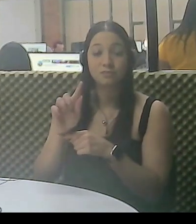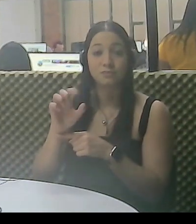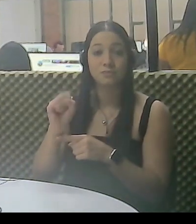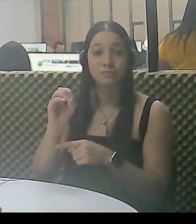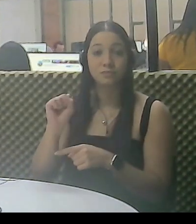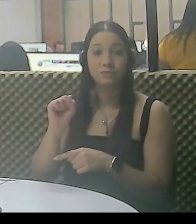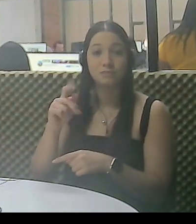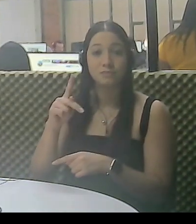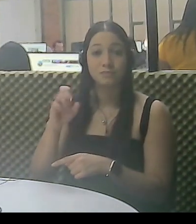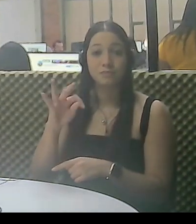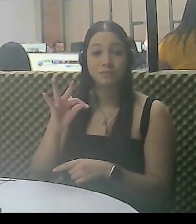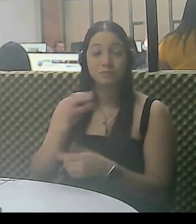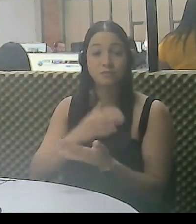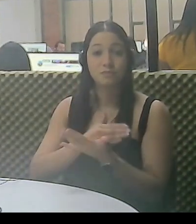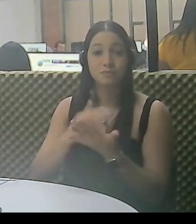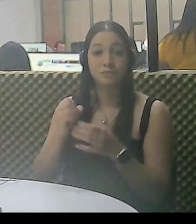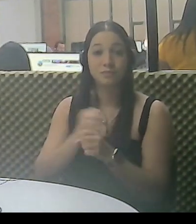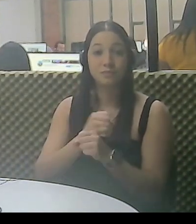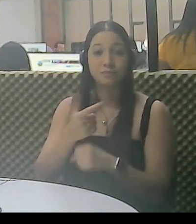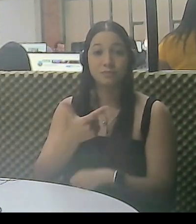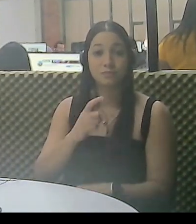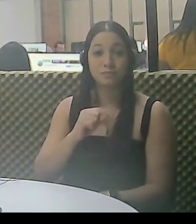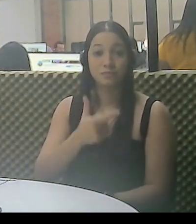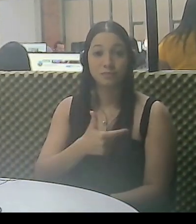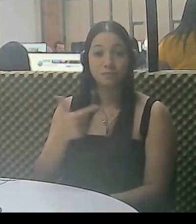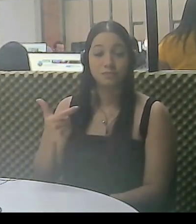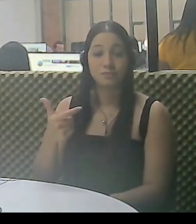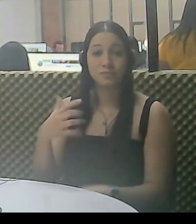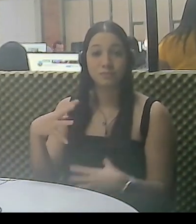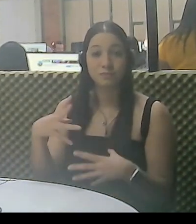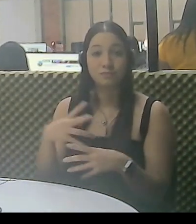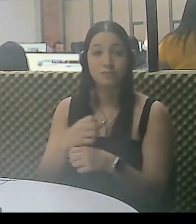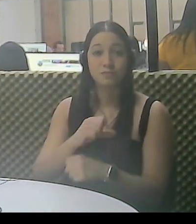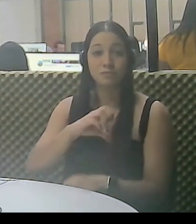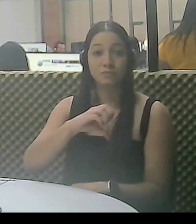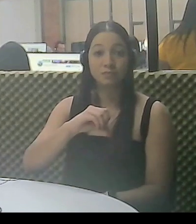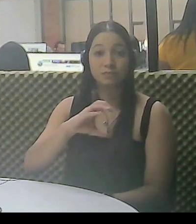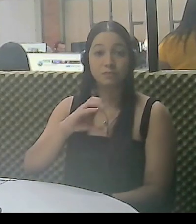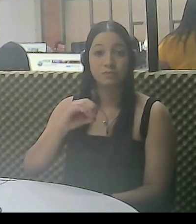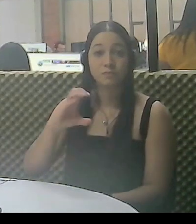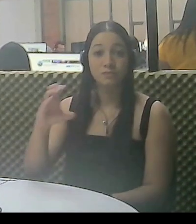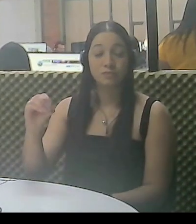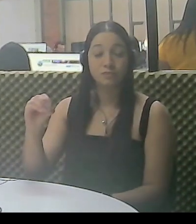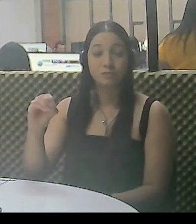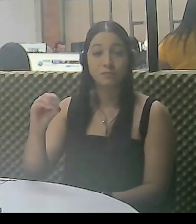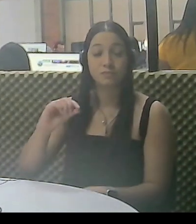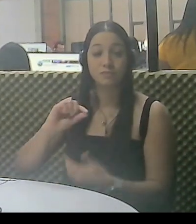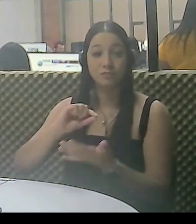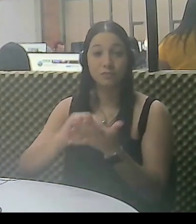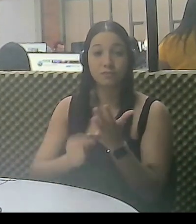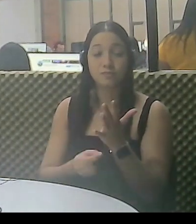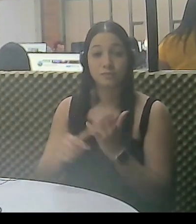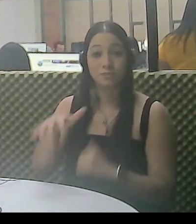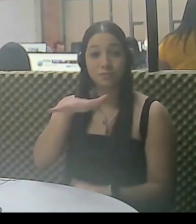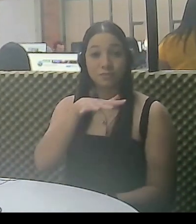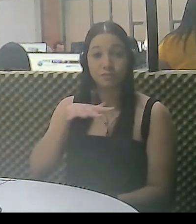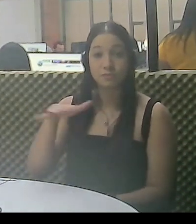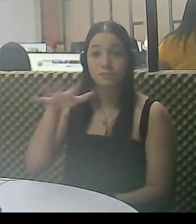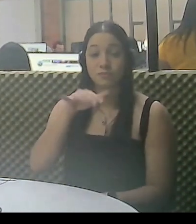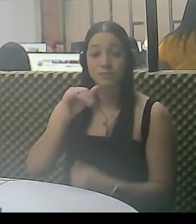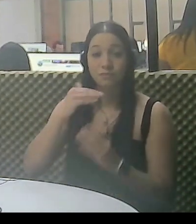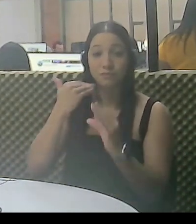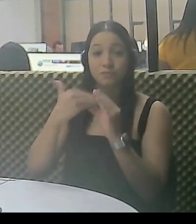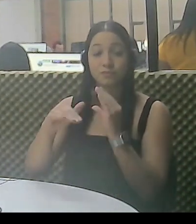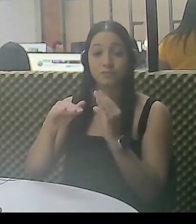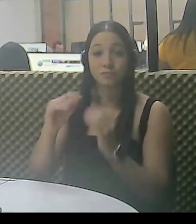Pet desde 2022. Cerca de 900 pets foram cadastrados na região e os tutores estão sendo